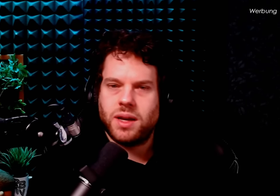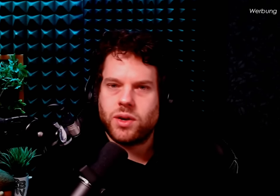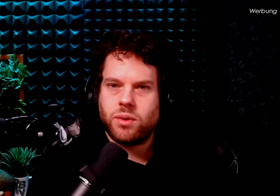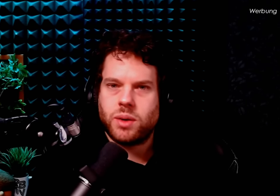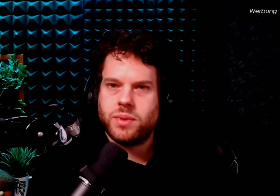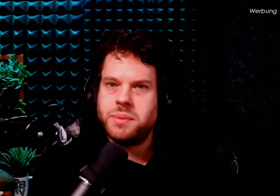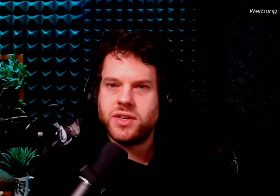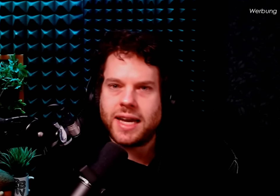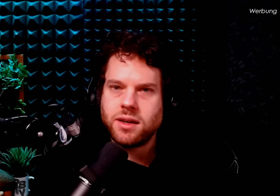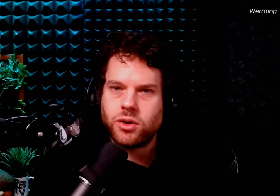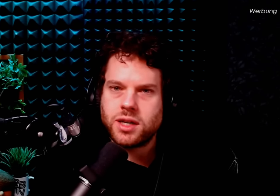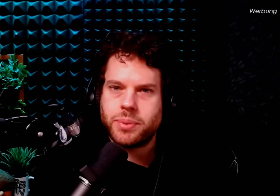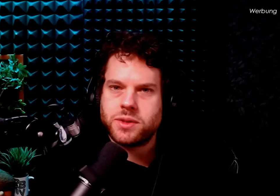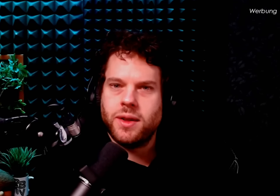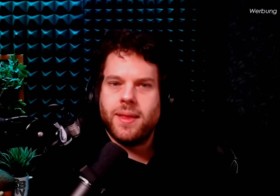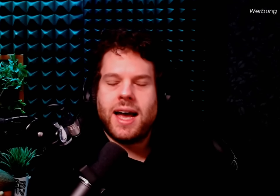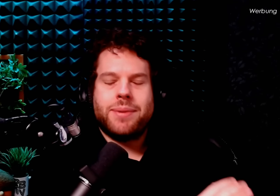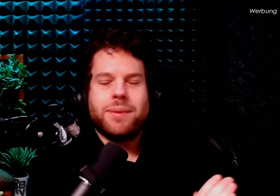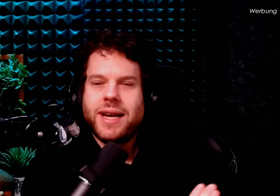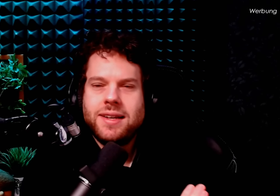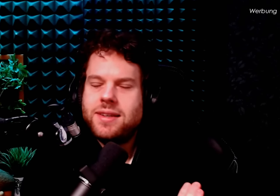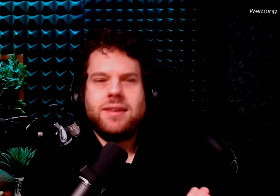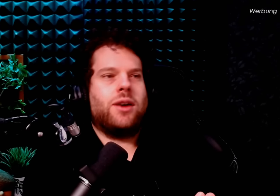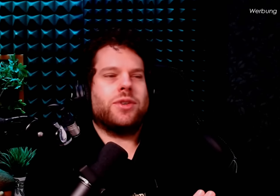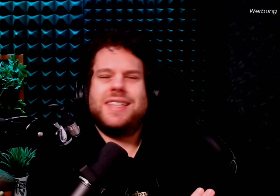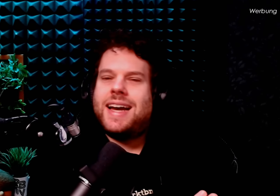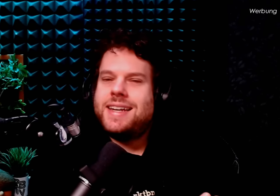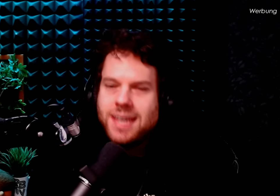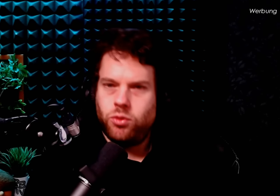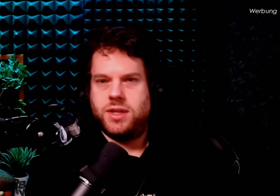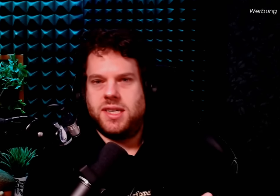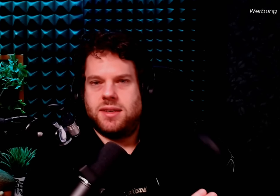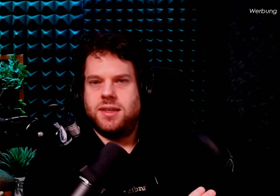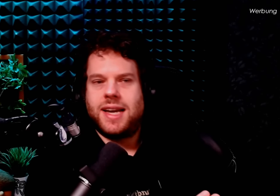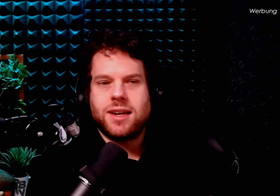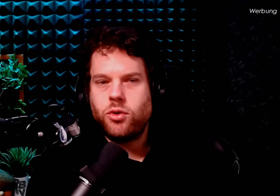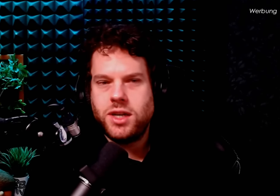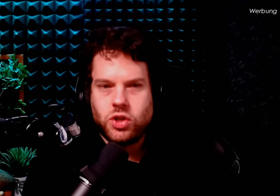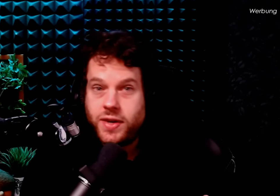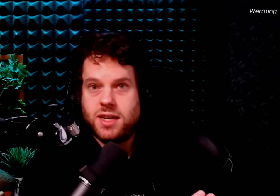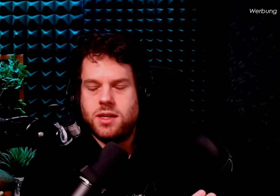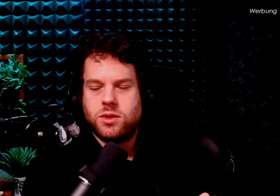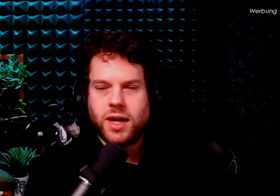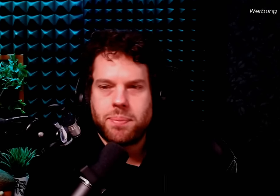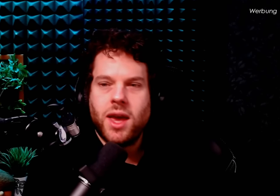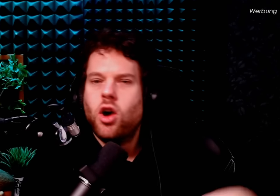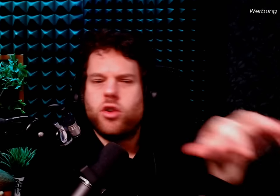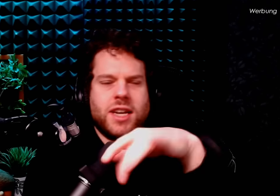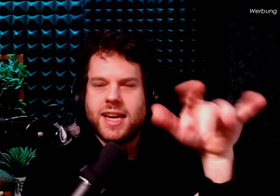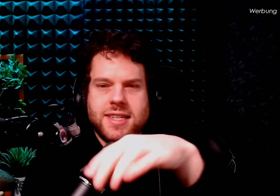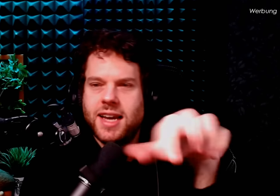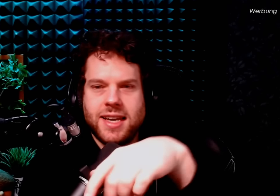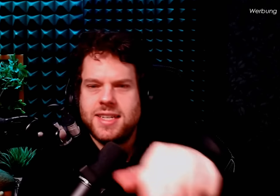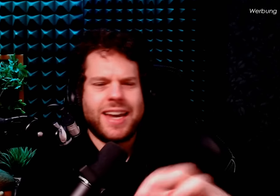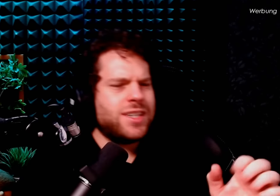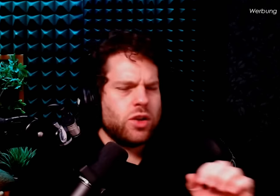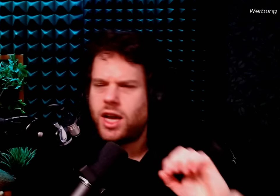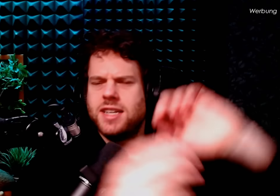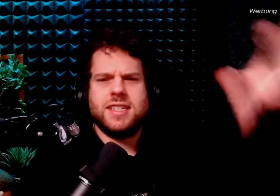ich bekomme immer einfach die andere Rolltreppe so, aber Rebecca, ne, auch die kann das auch nicht, ne, die kann auch ihre Schwächen nicht zugeben und dann rennt die, rennt die, rennt da